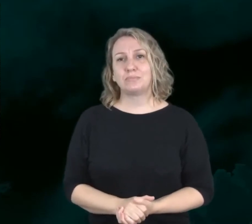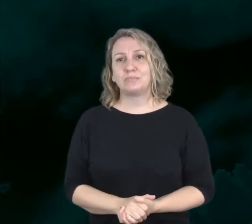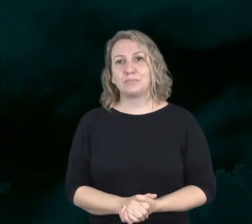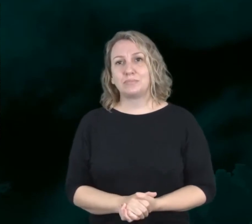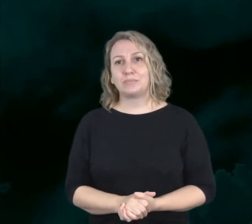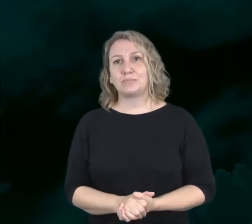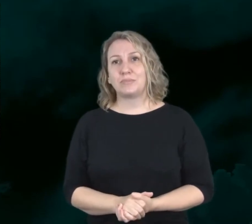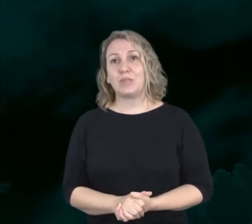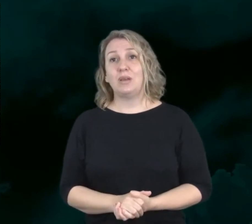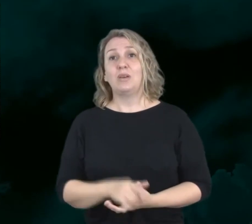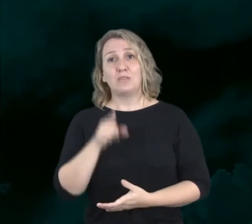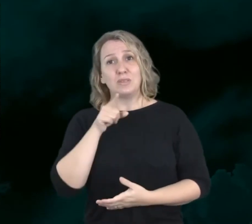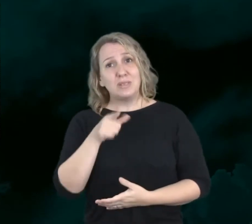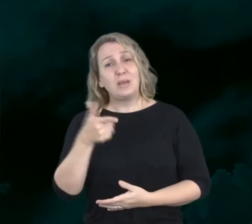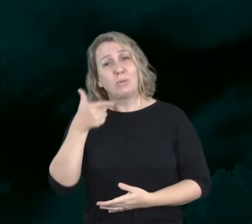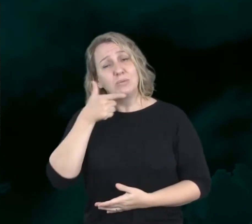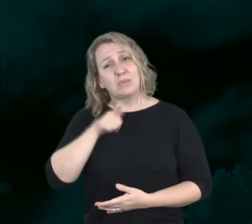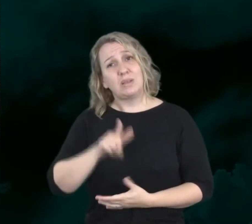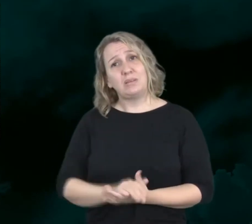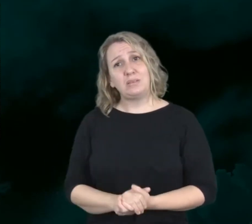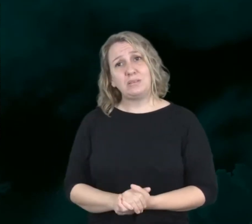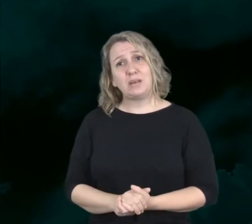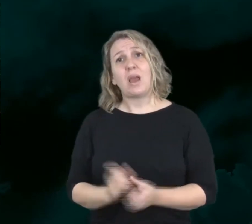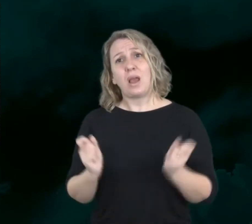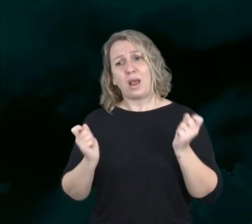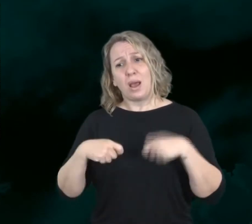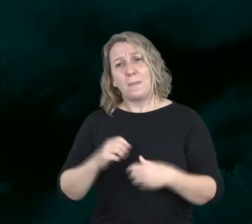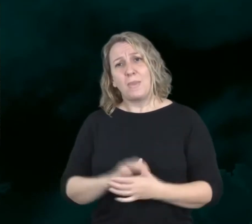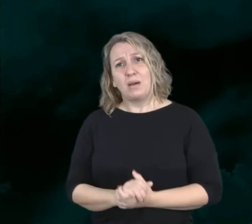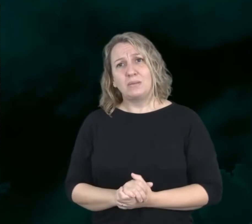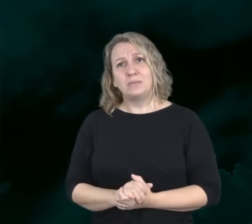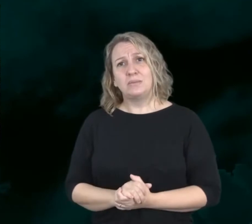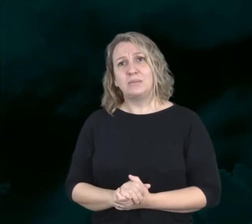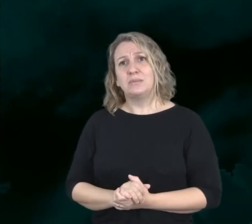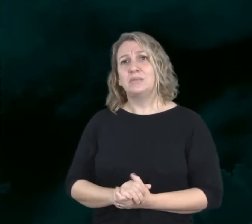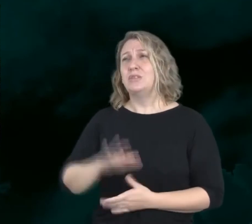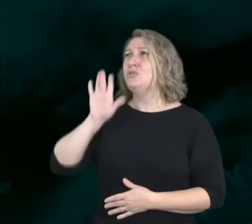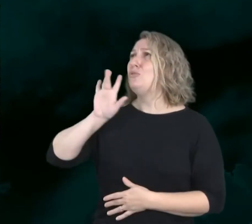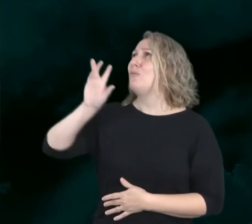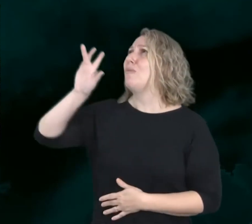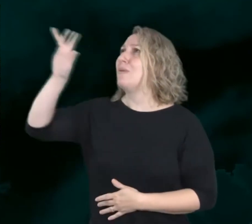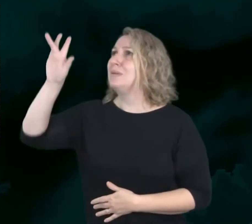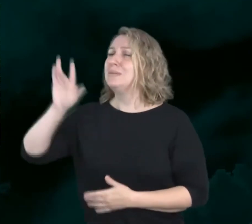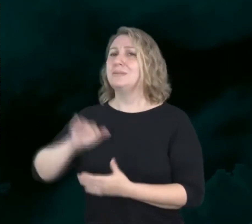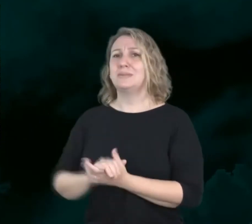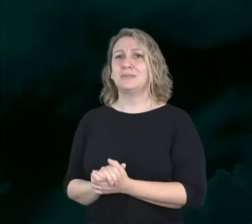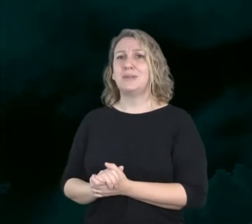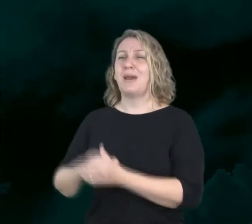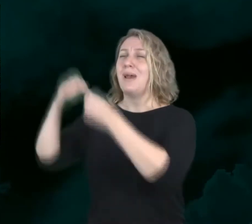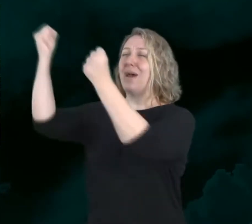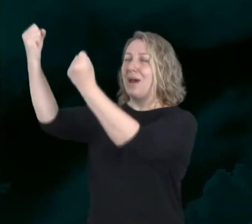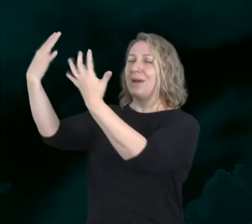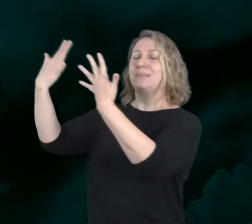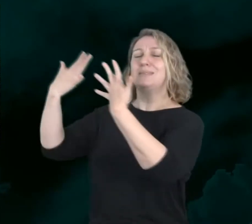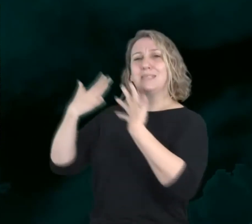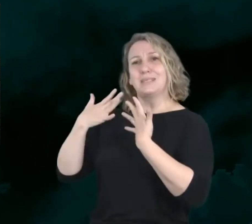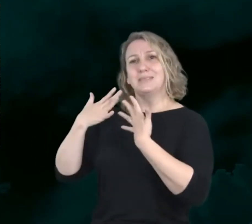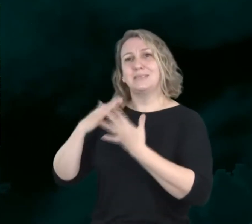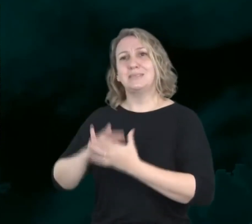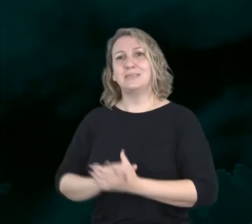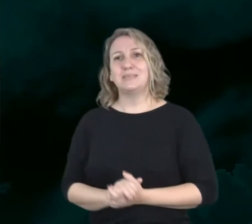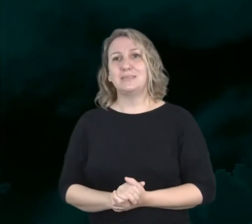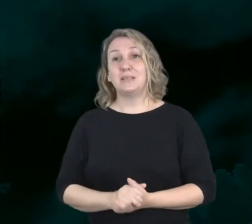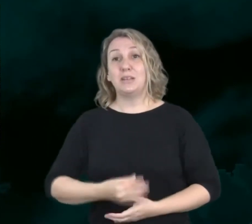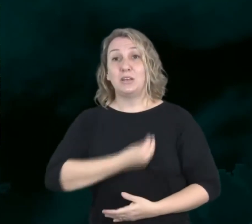buscar as riquezas da vida de Deus, da natureza de Deus, da graça de Deus, para você viver